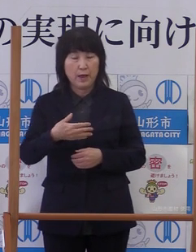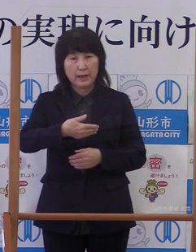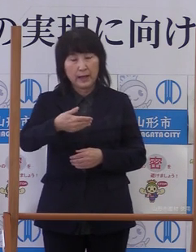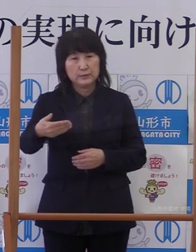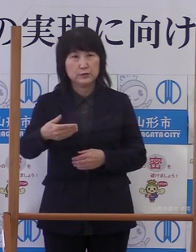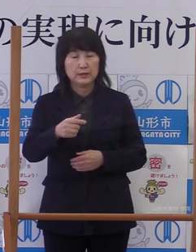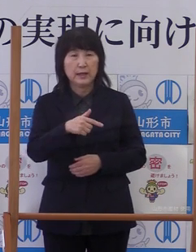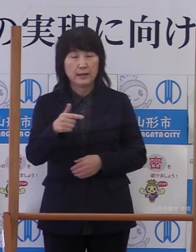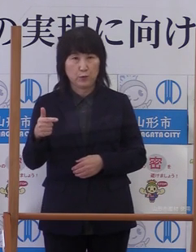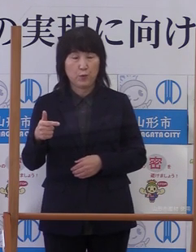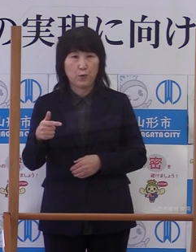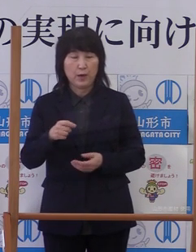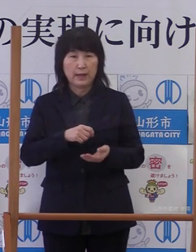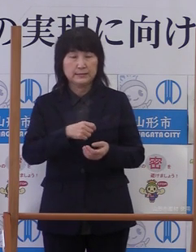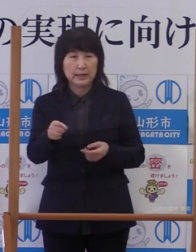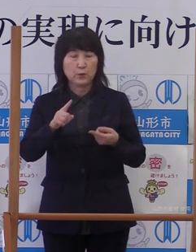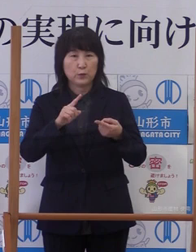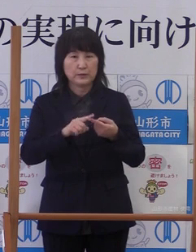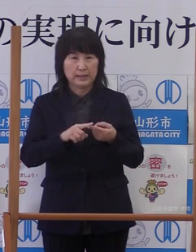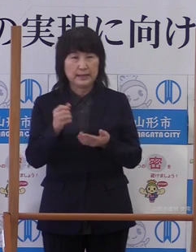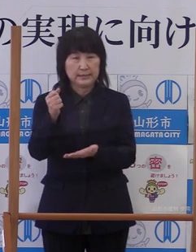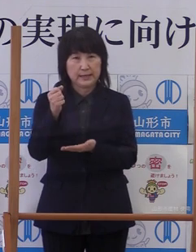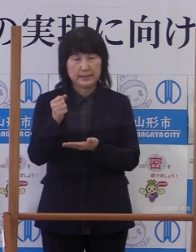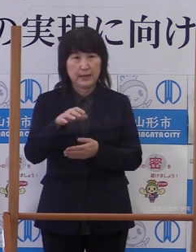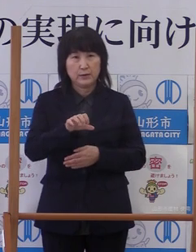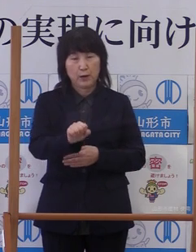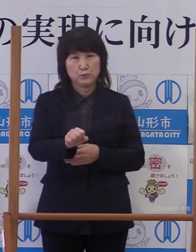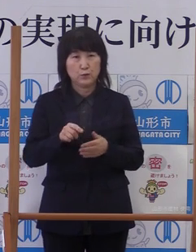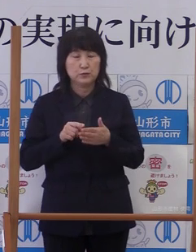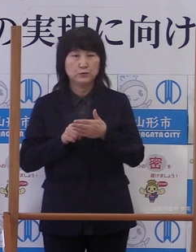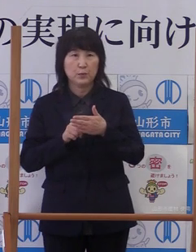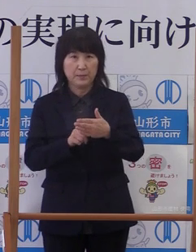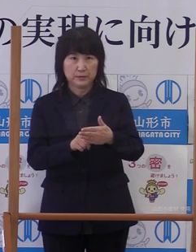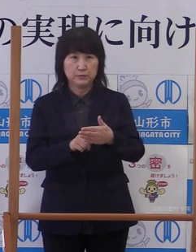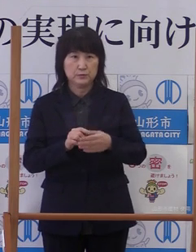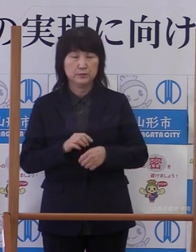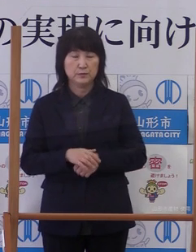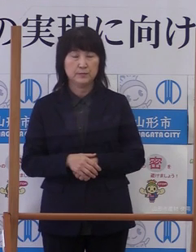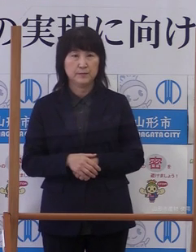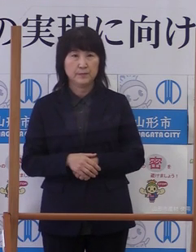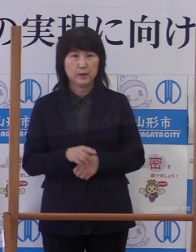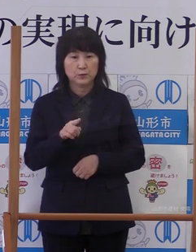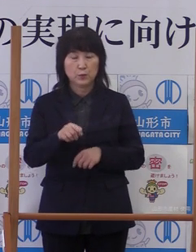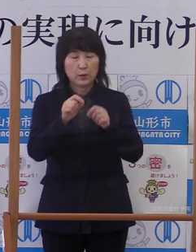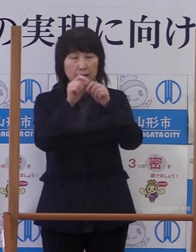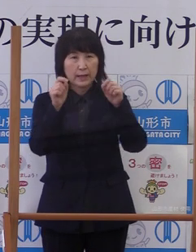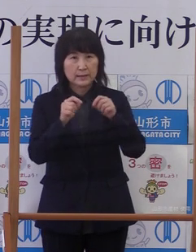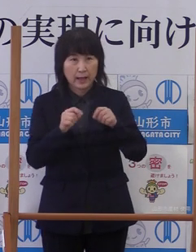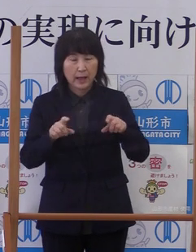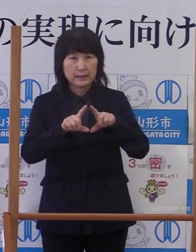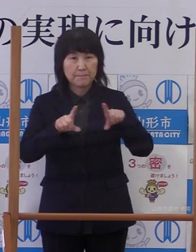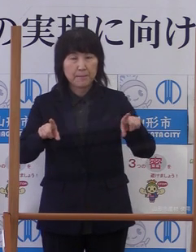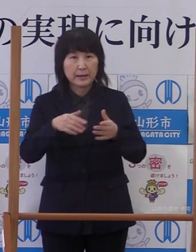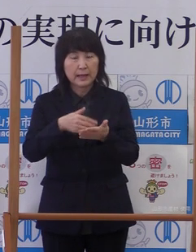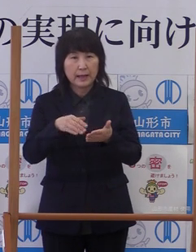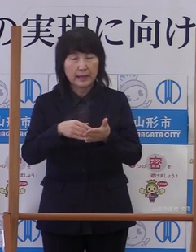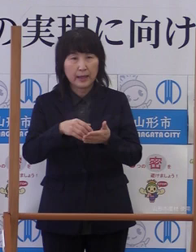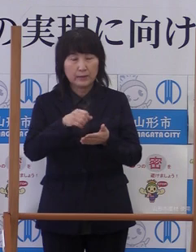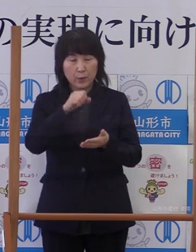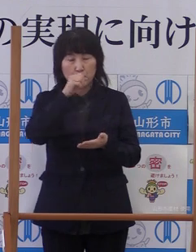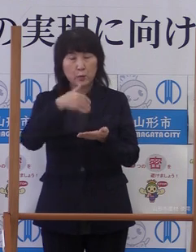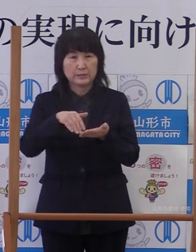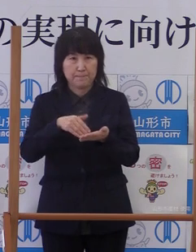ど、積極的な財源の確保にも努めます。この結果、一般会計の予算規